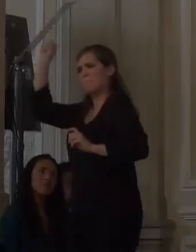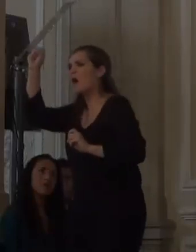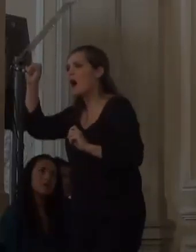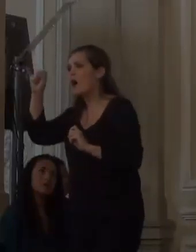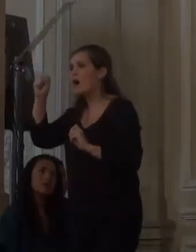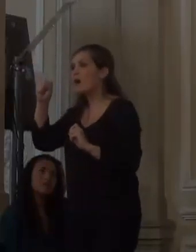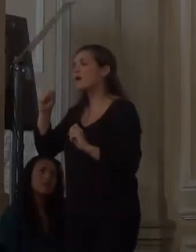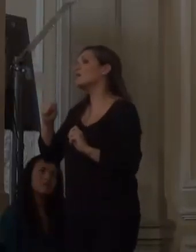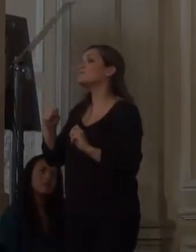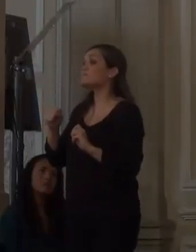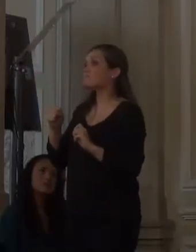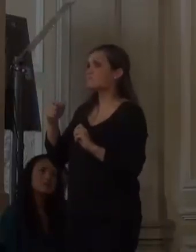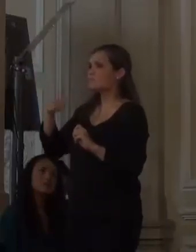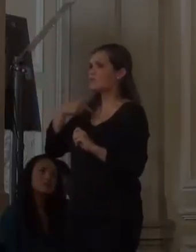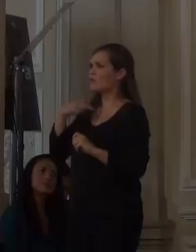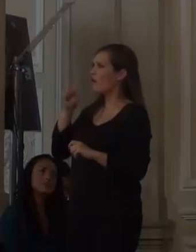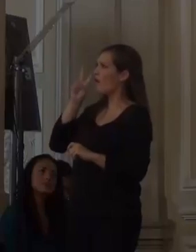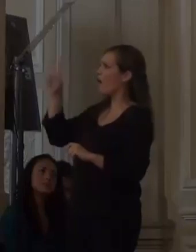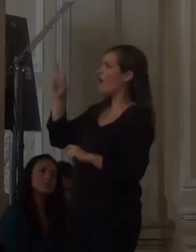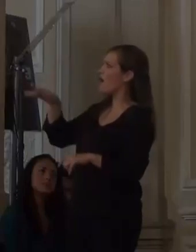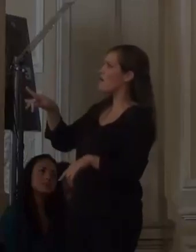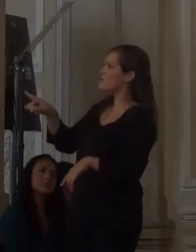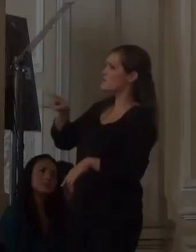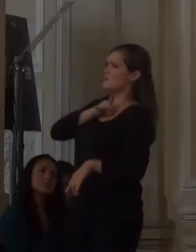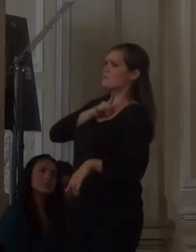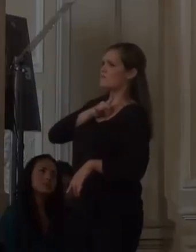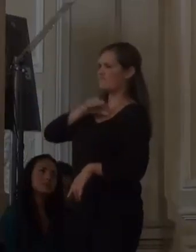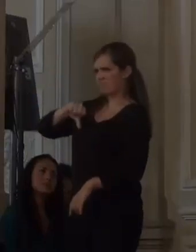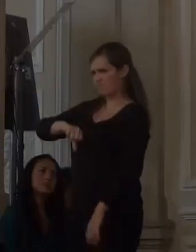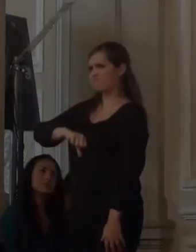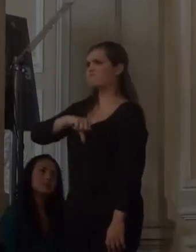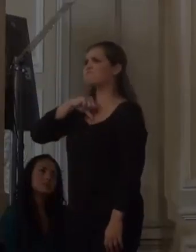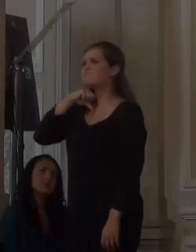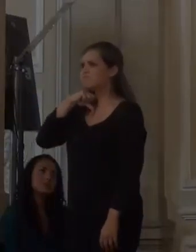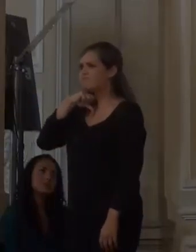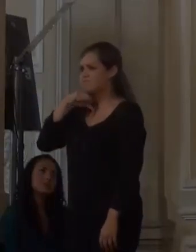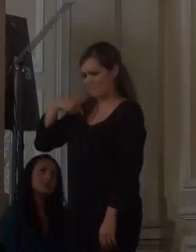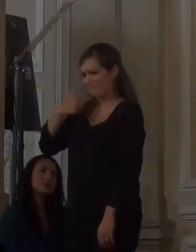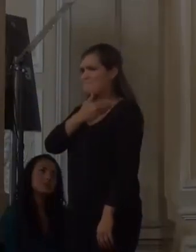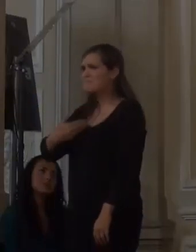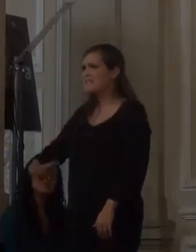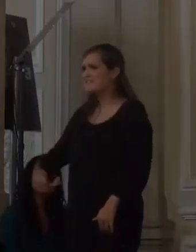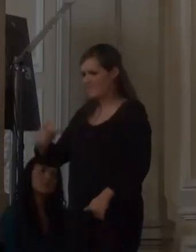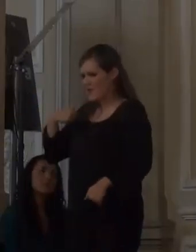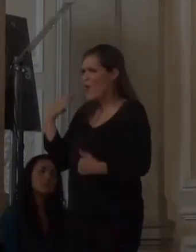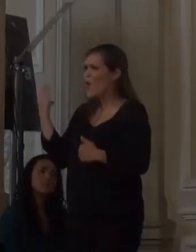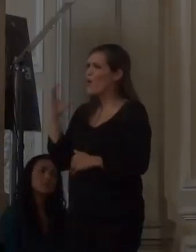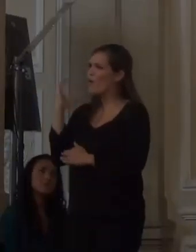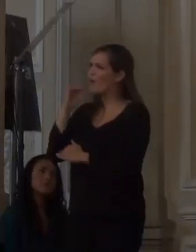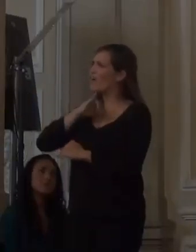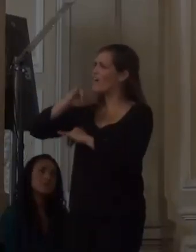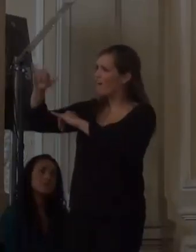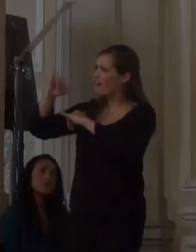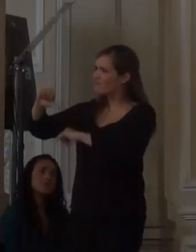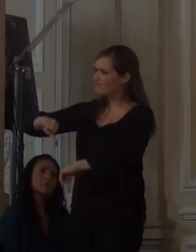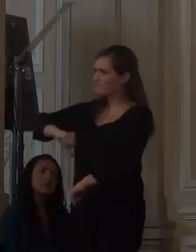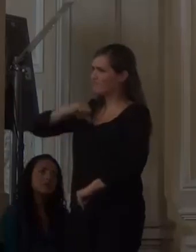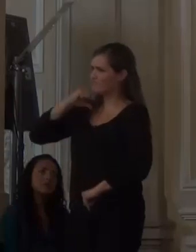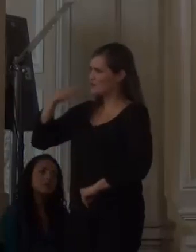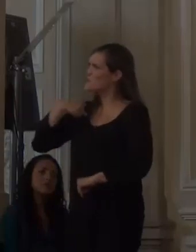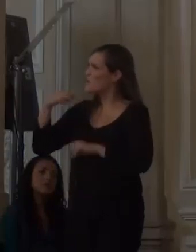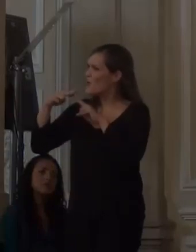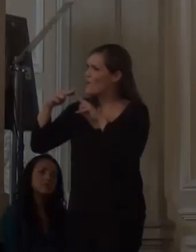algunas semanas, yo me sentí realmente orgulloso como presidente colombiano, simplemente por